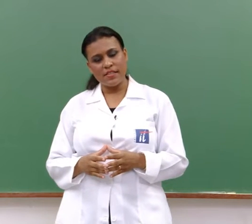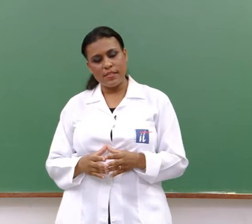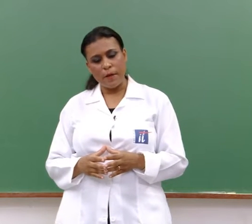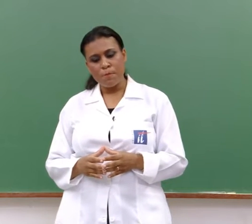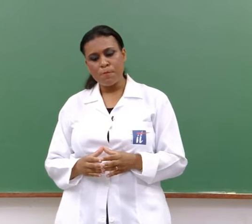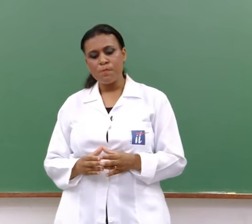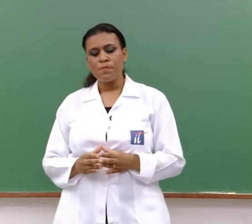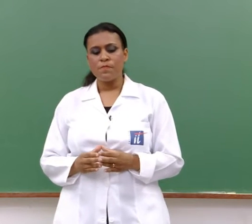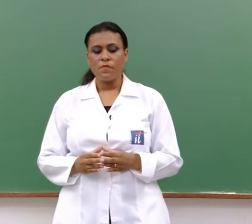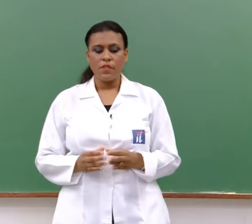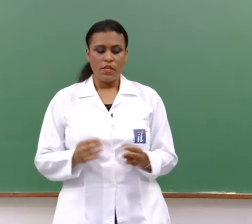assim.